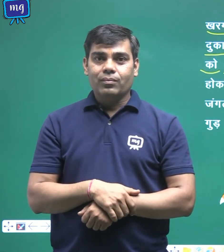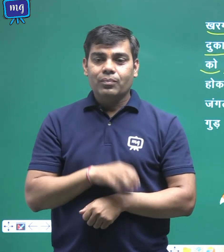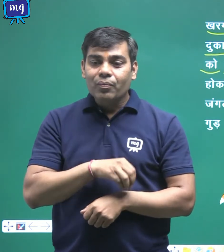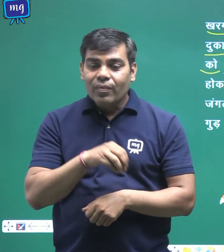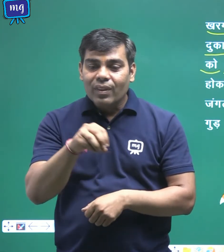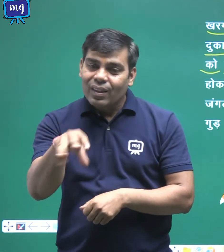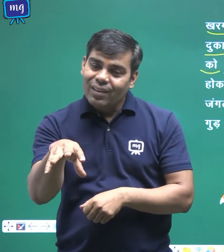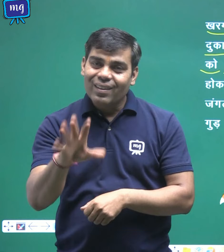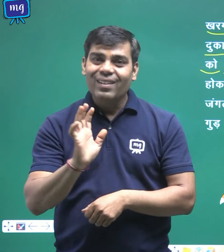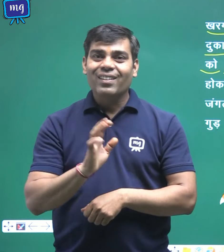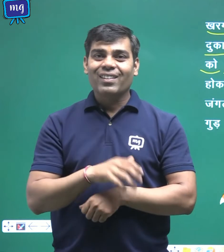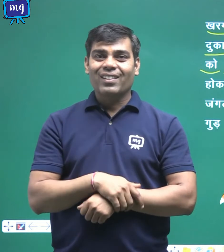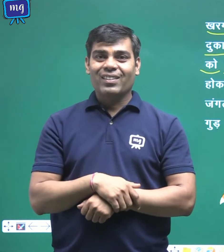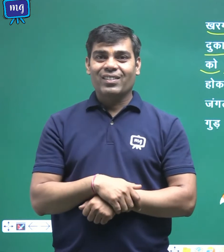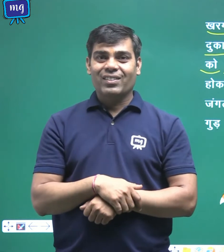दे दिया।